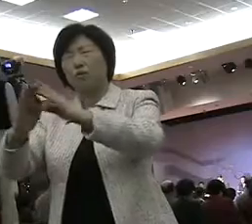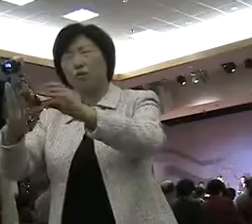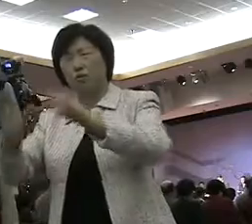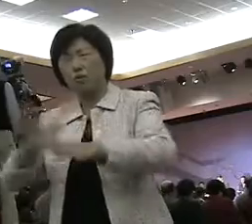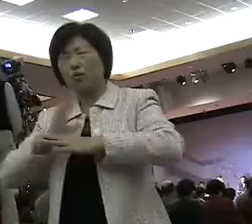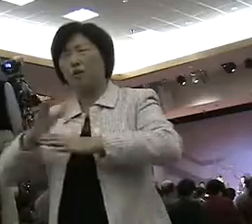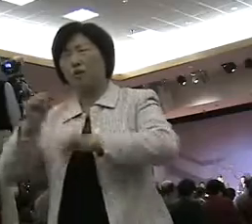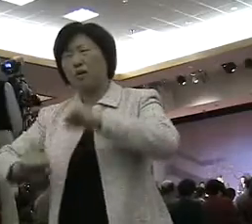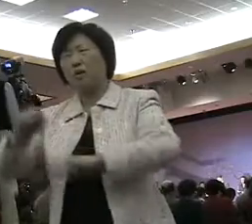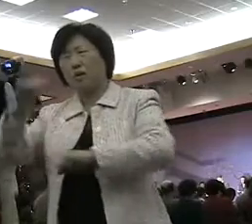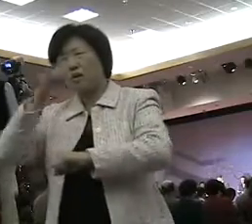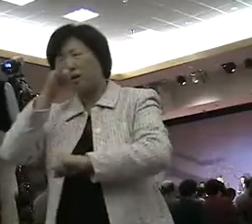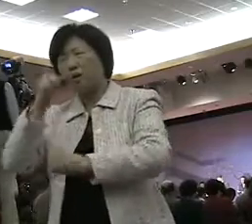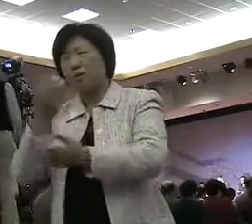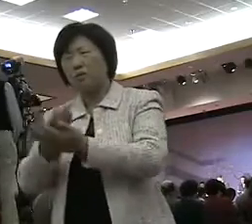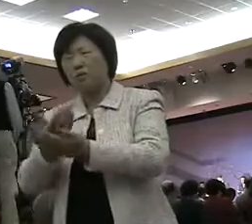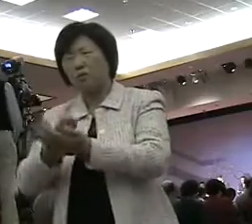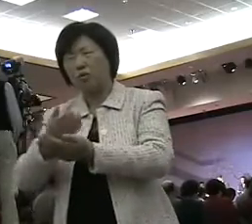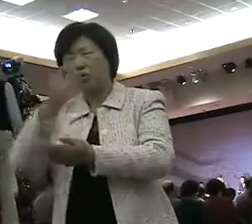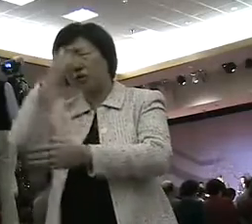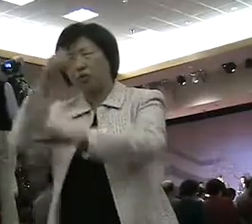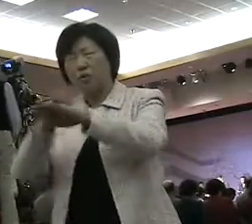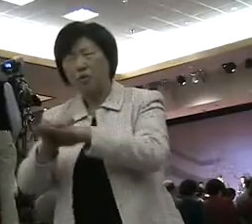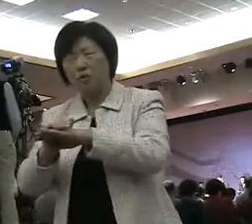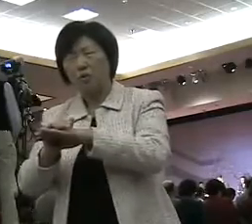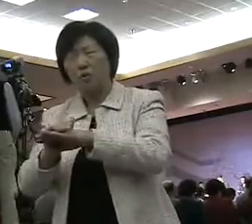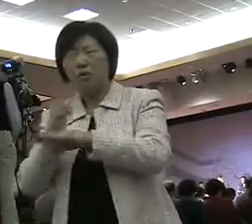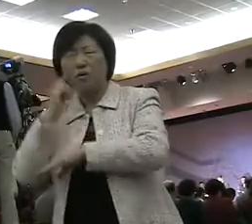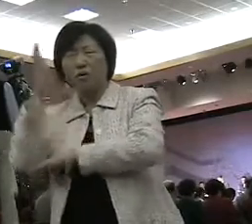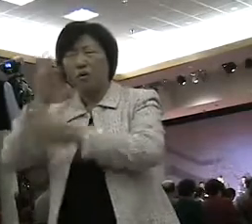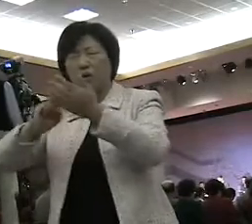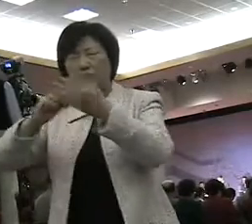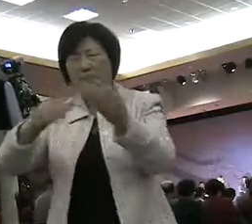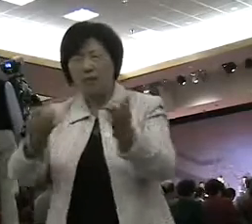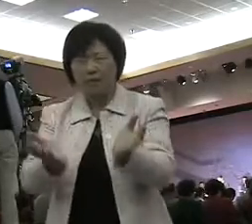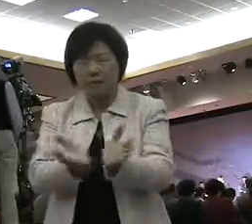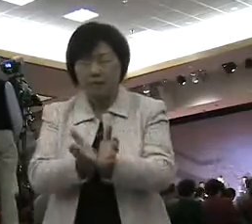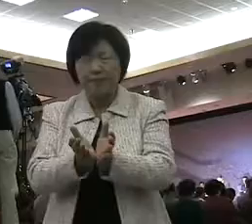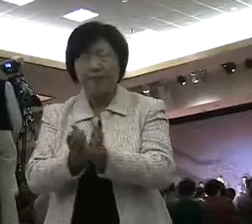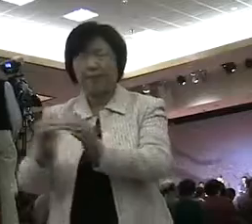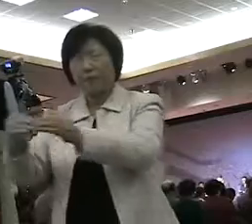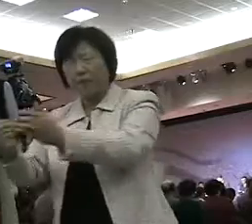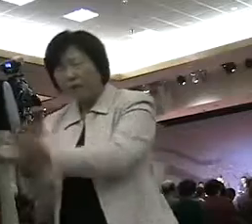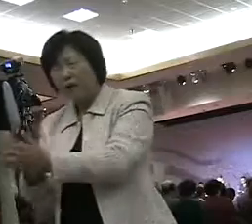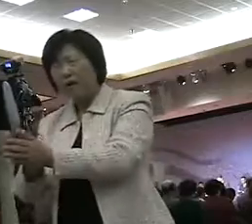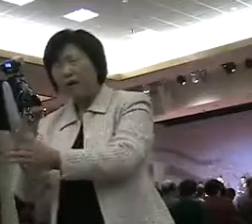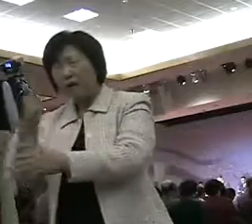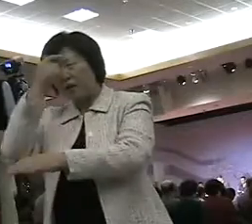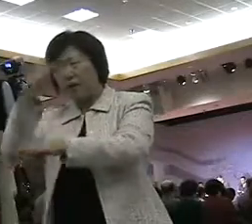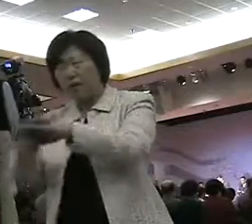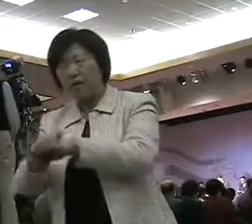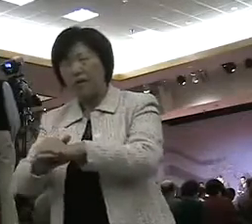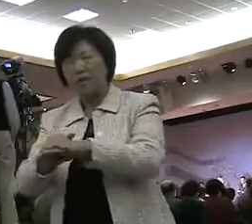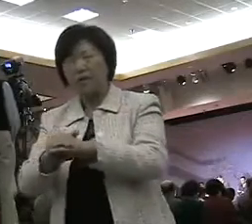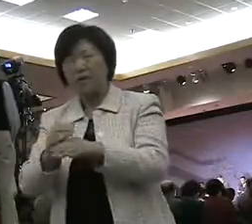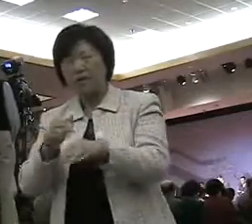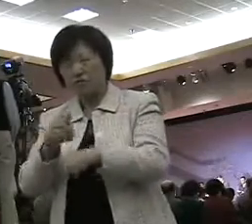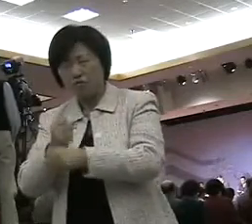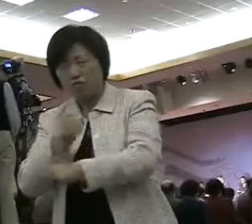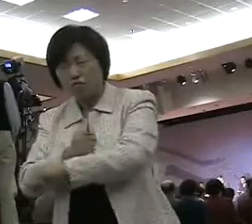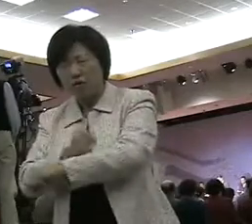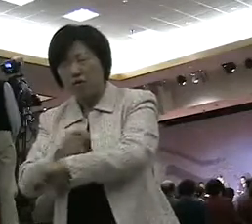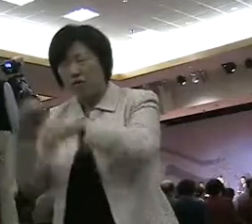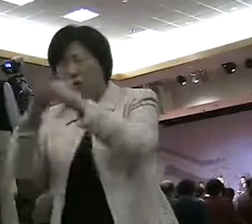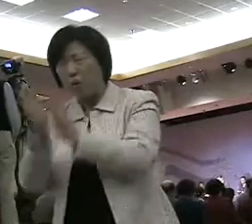있게 도와주시옵소서. 오늘 예배를 위하여 수종드는 영광 찬양대와 쉐키나 찬양팀 그리고 예배를 수고하는 모든 지체들을 축복하여